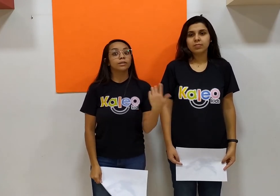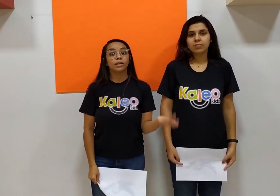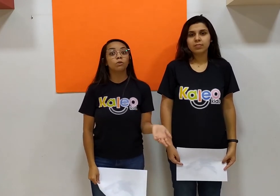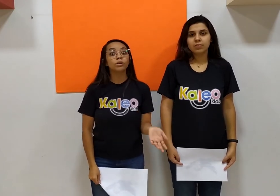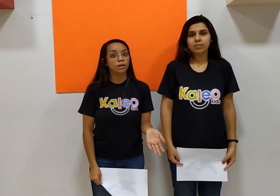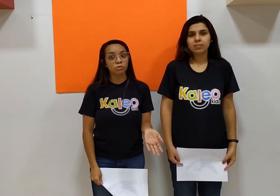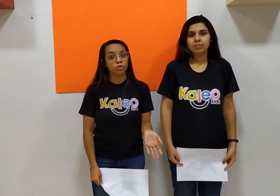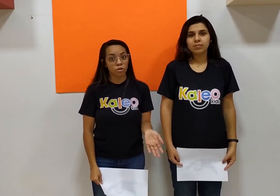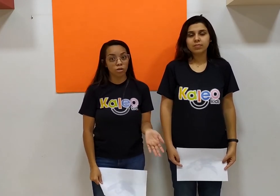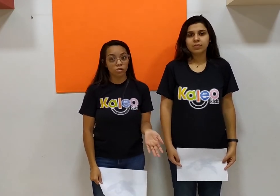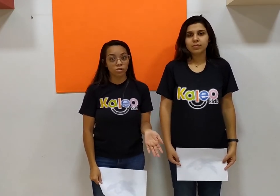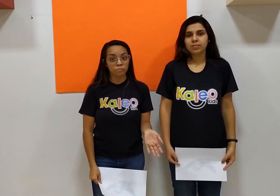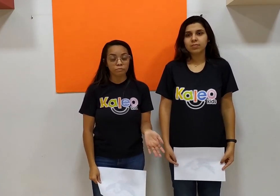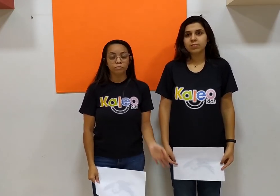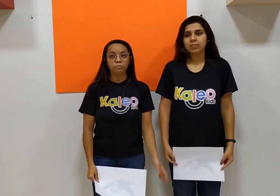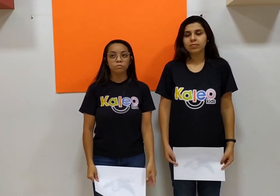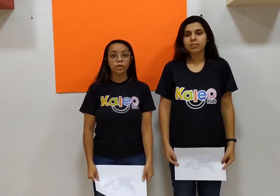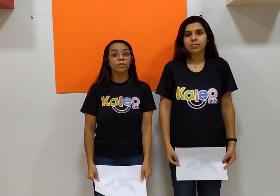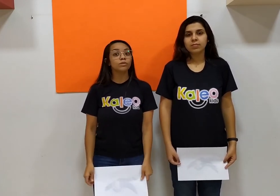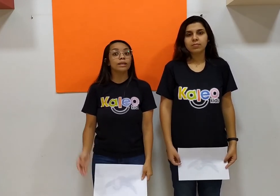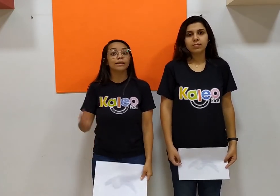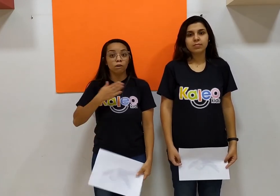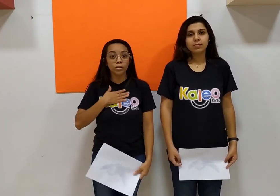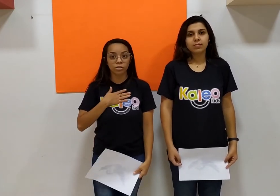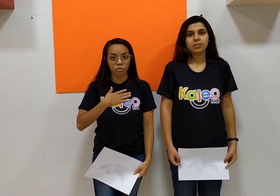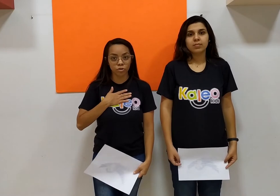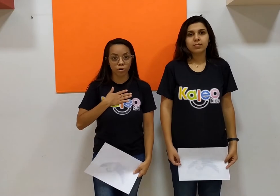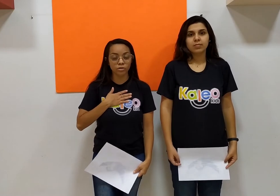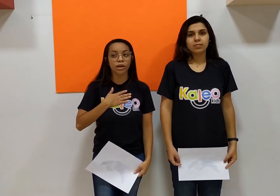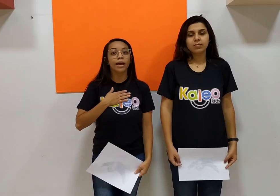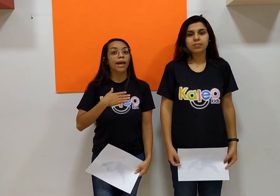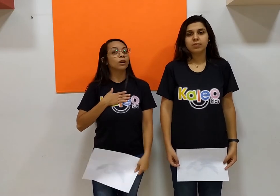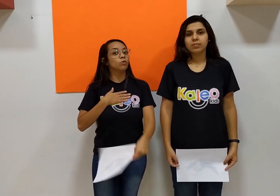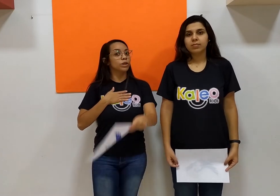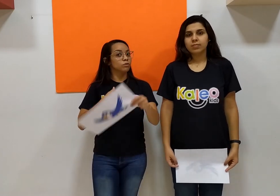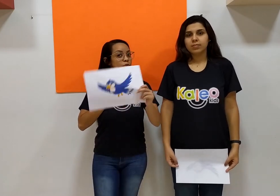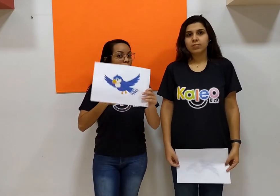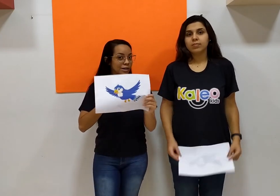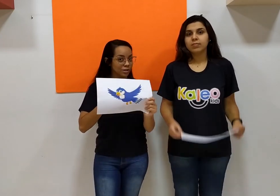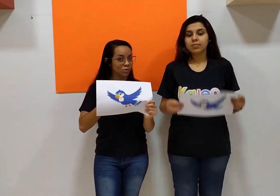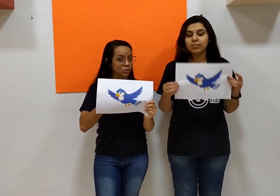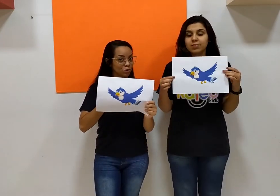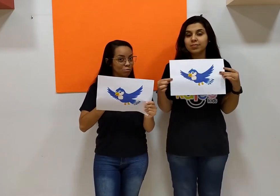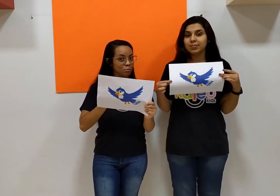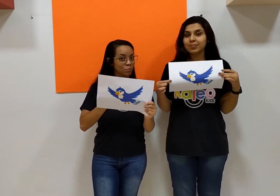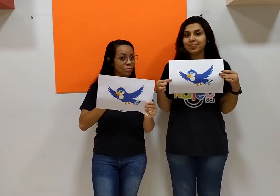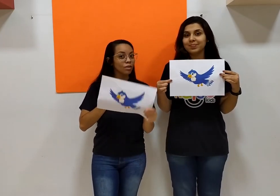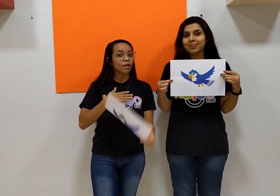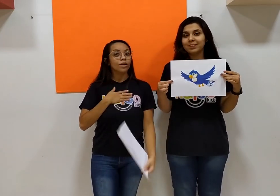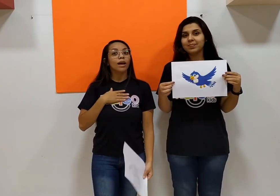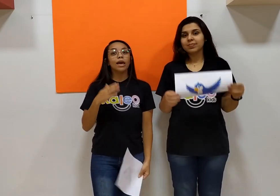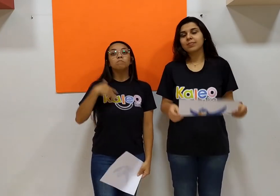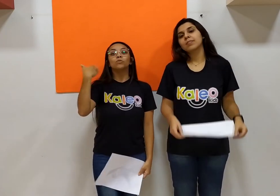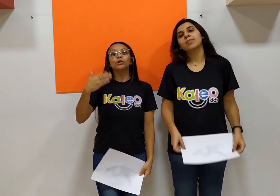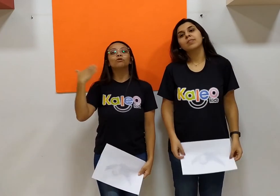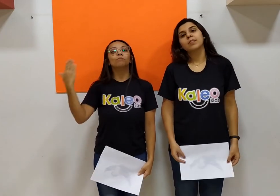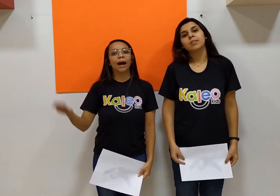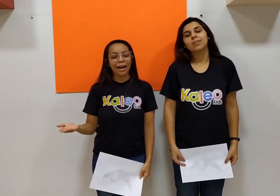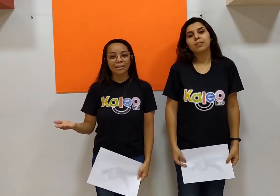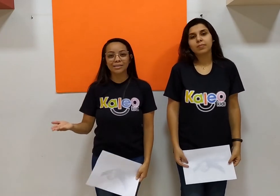está cuidando de nós? Deus, ele está cuidando de nós. Ele cuida dos pássaros e muito mais,